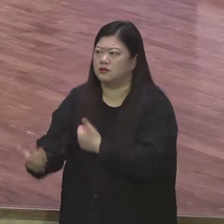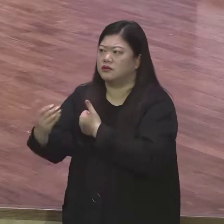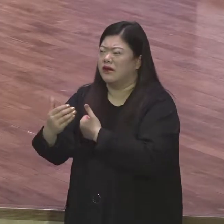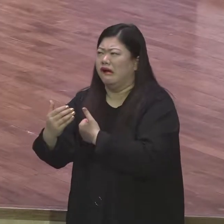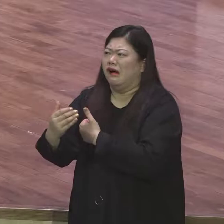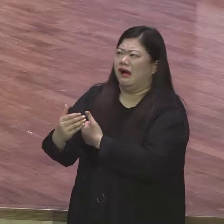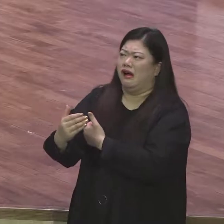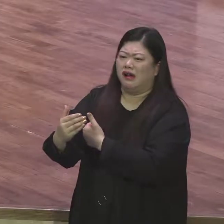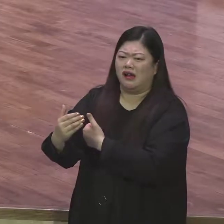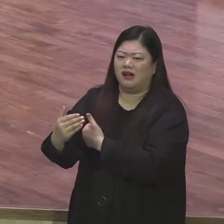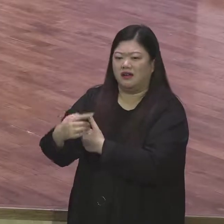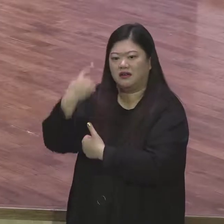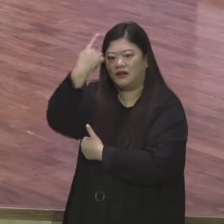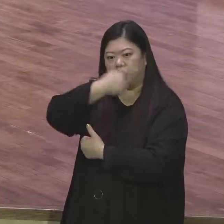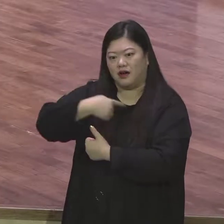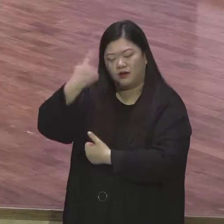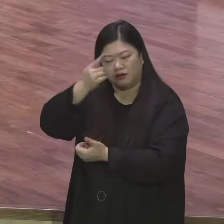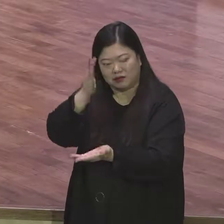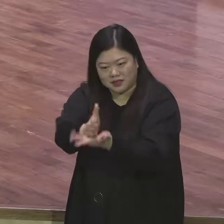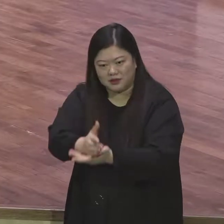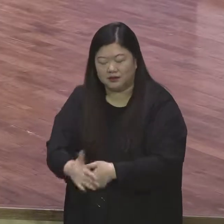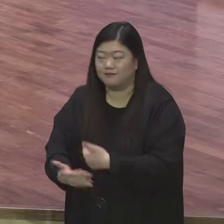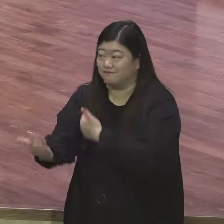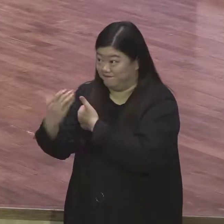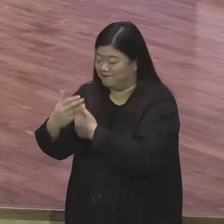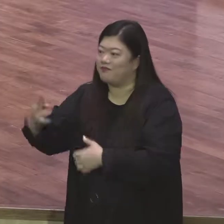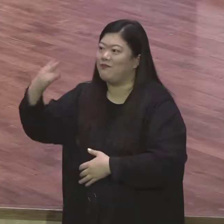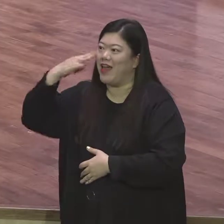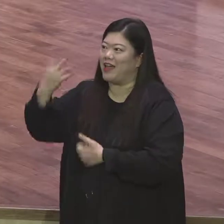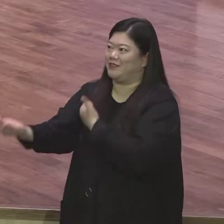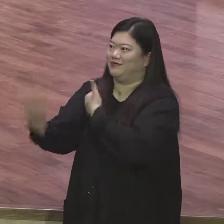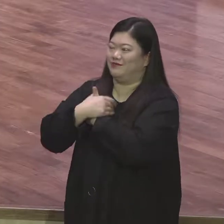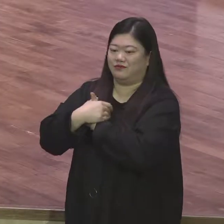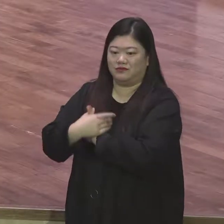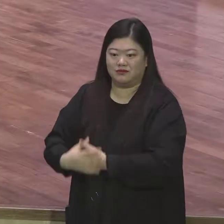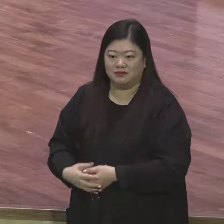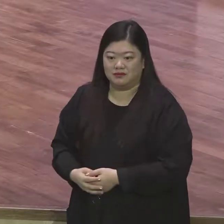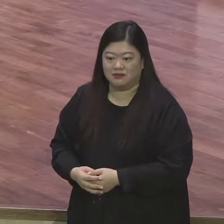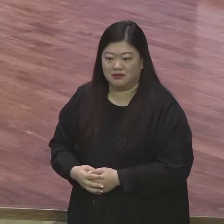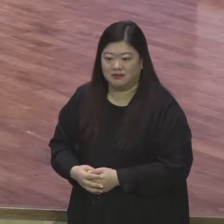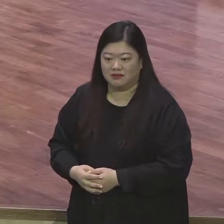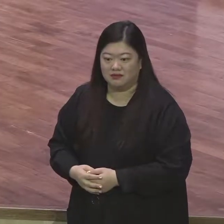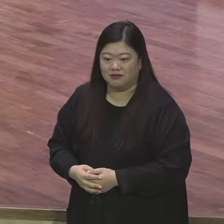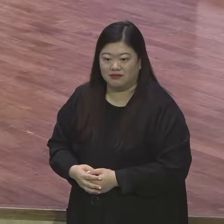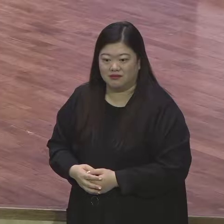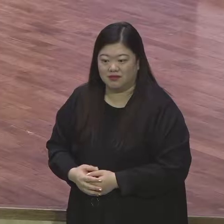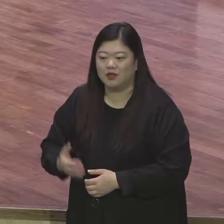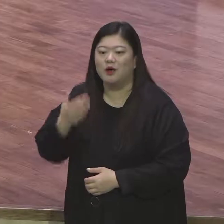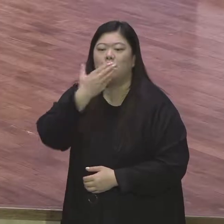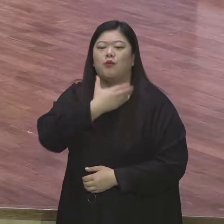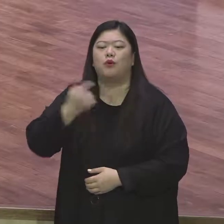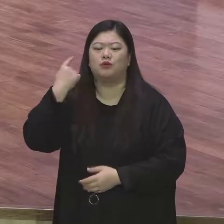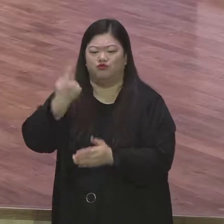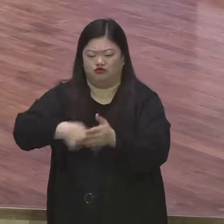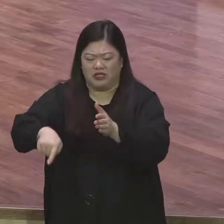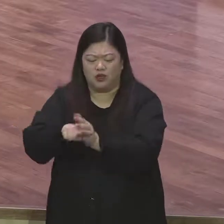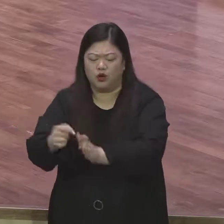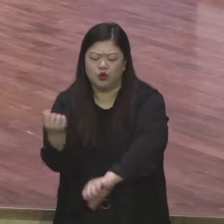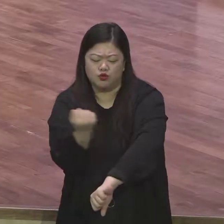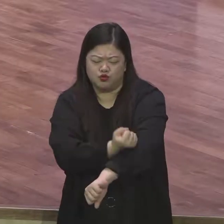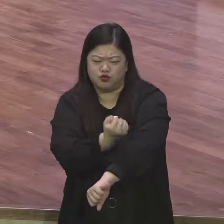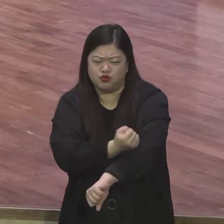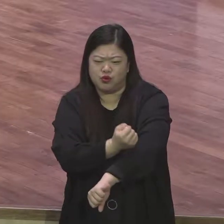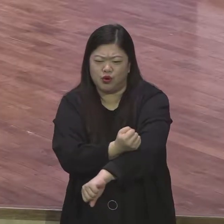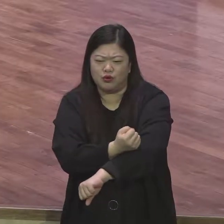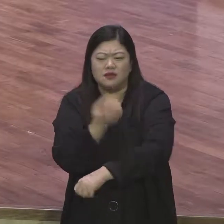저는 예언계 모든 성도가 복음을 위하여 수고한 자라는 영적 인정받으시기